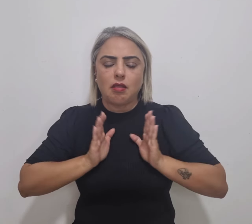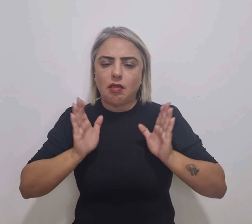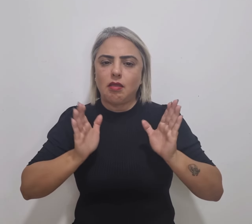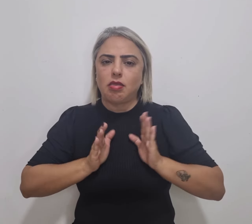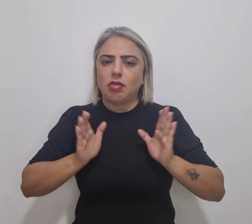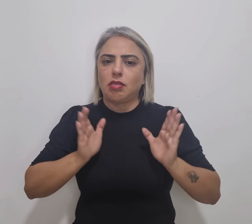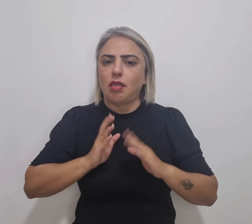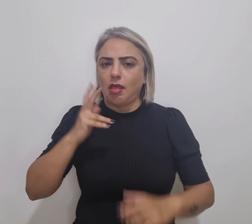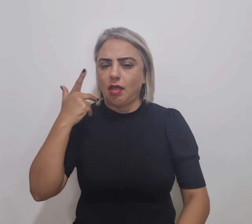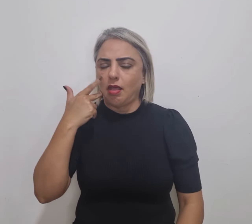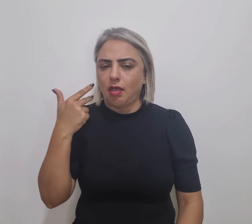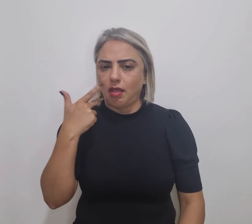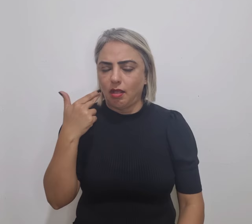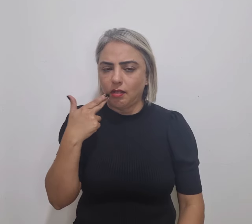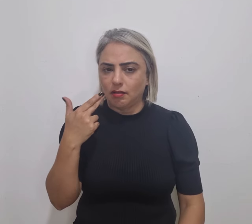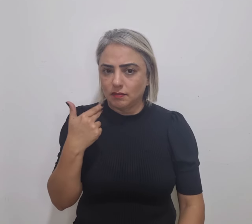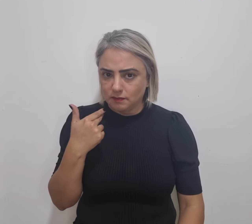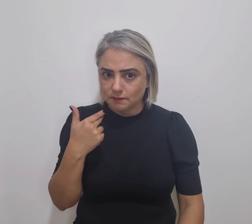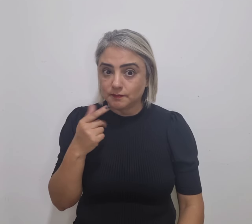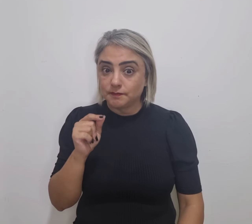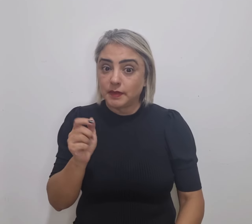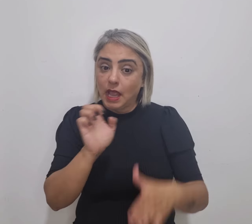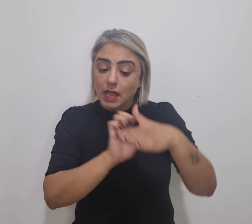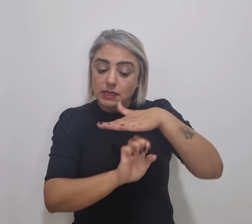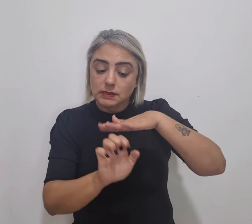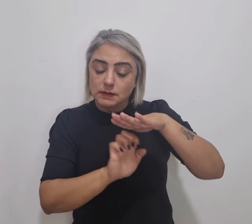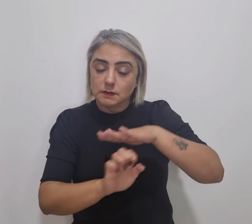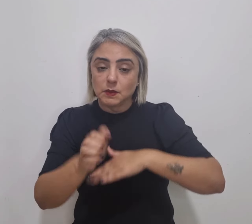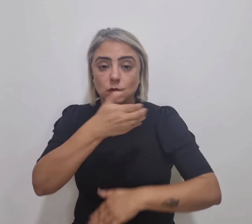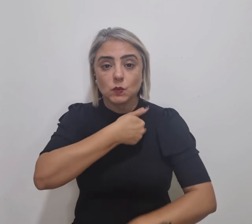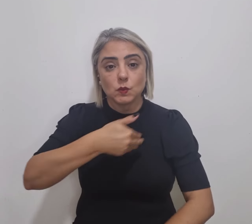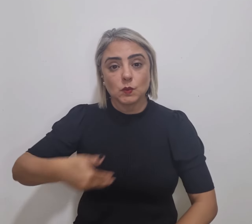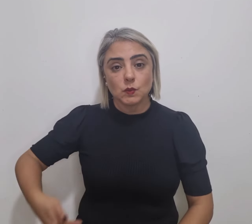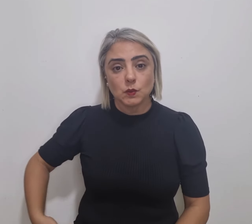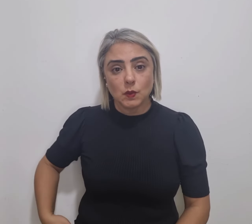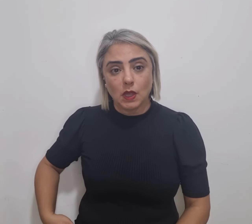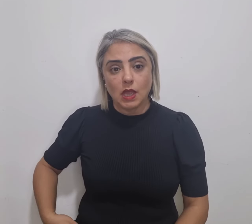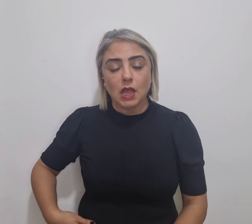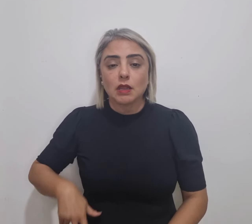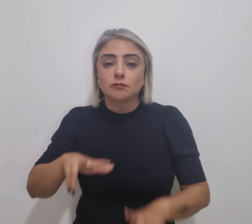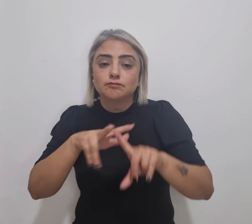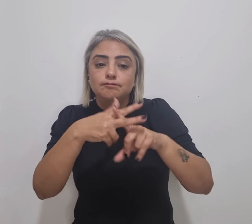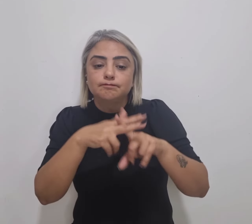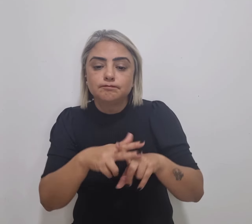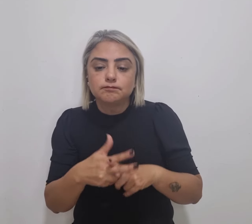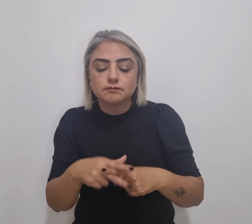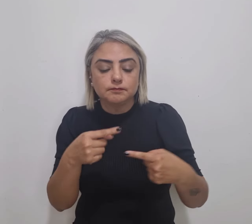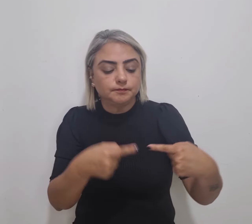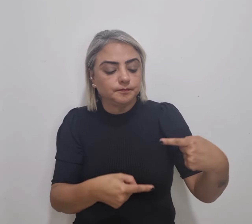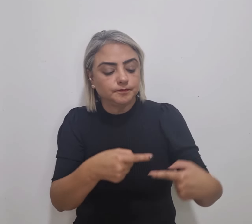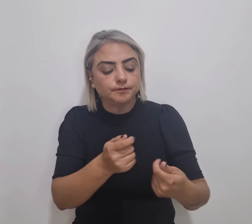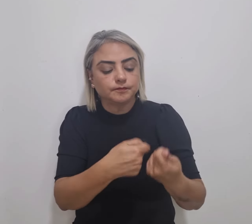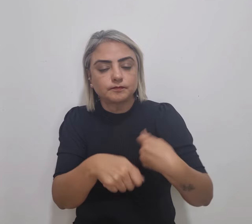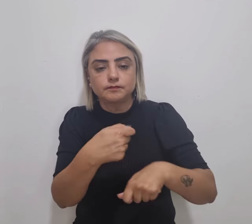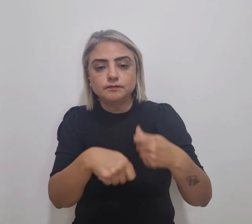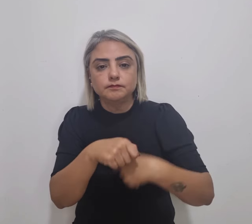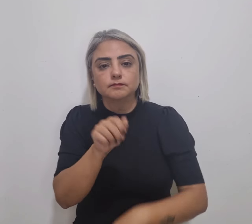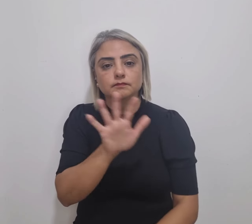naturais. Afinal, as empresas estatais são instrumentos da política econômica nacional dos